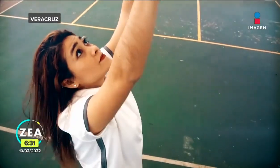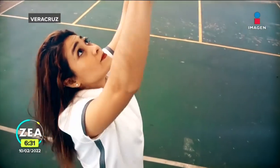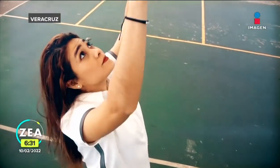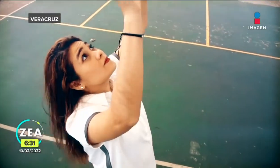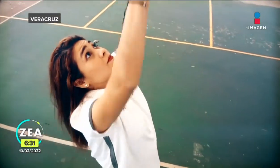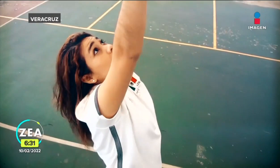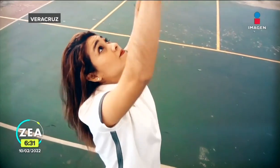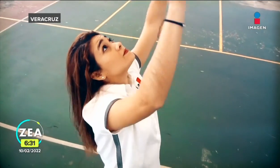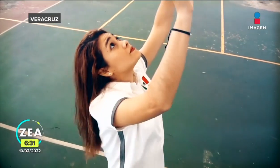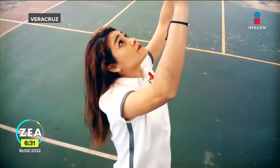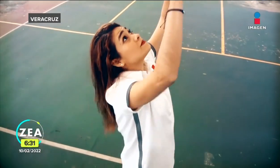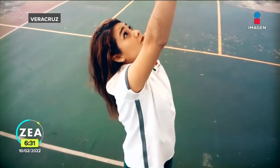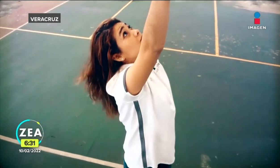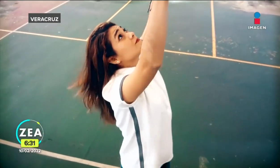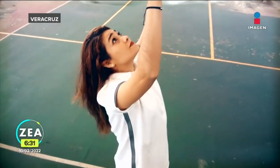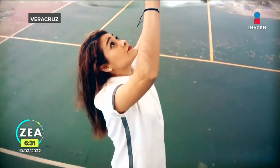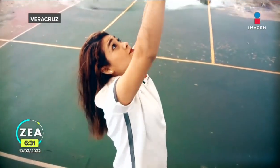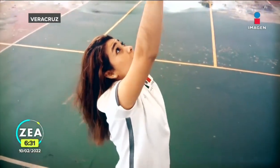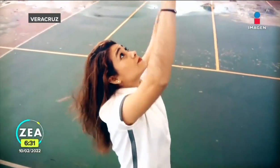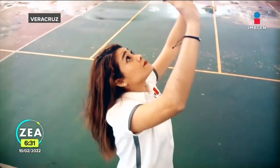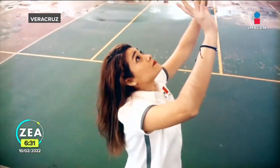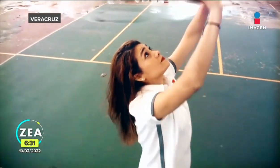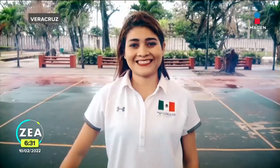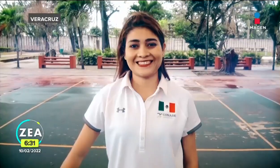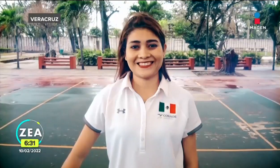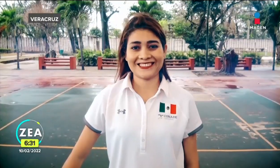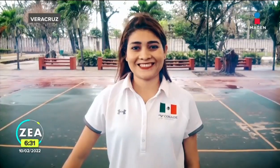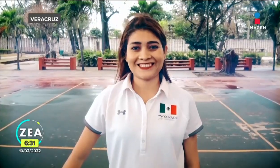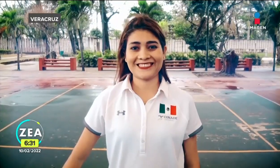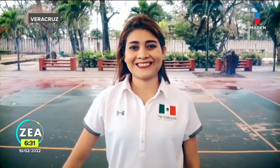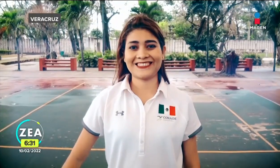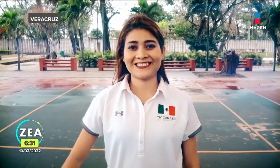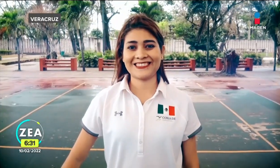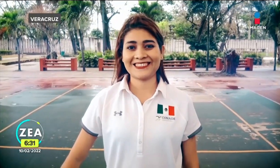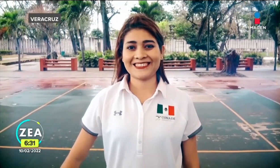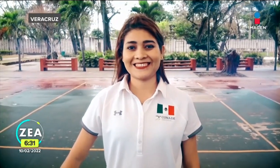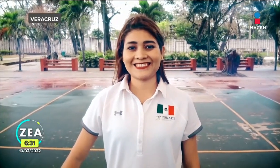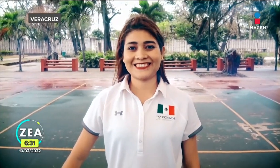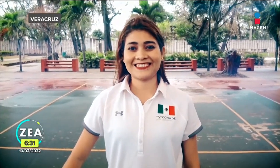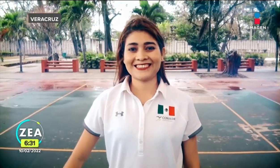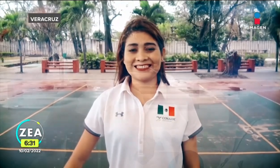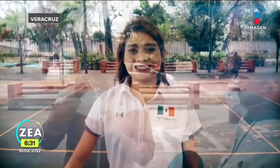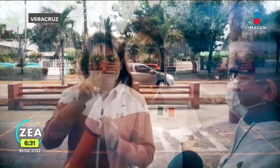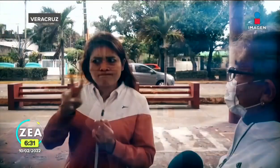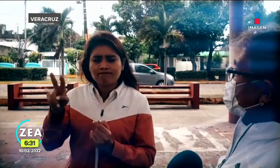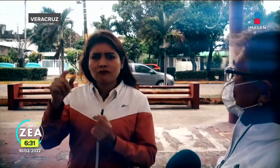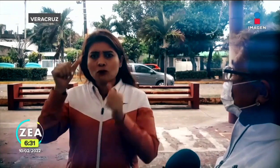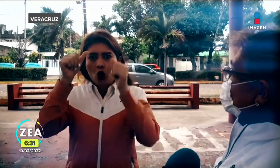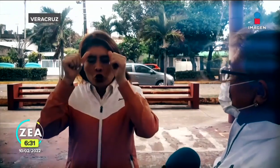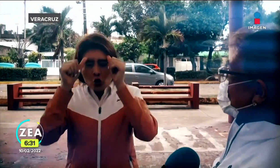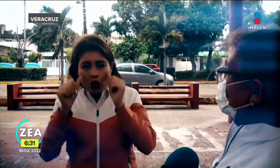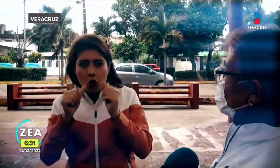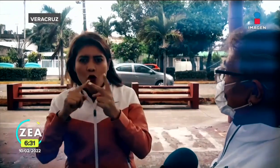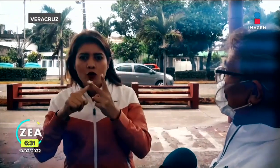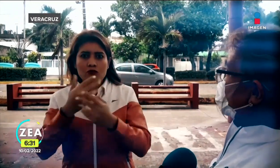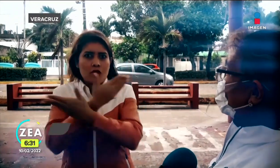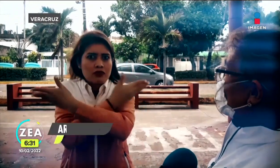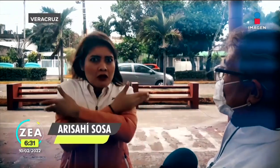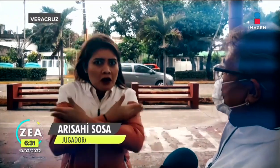licenciatura en educación física y da cursos de lengua de señas. Y me di cuenta y descubrí que es, pues soy igual que todos, y